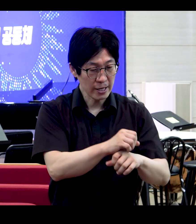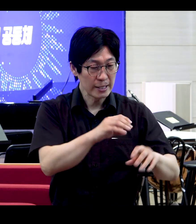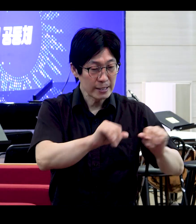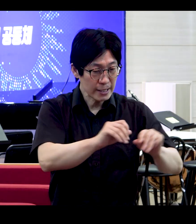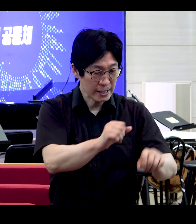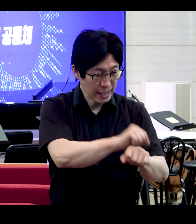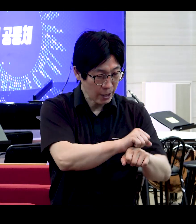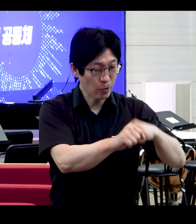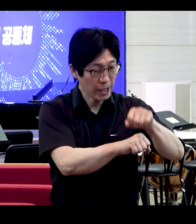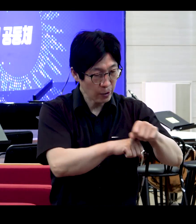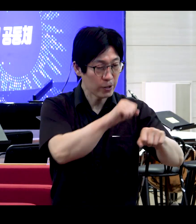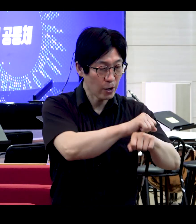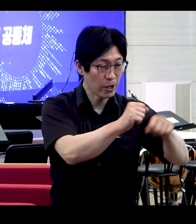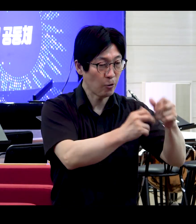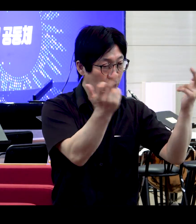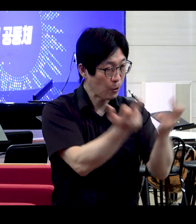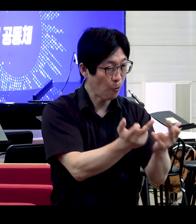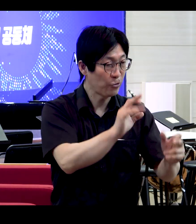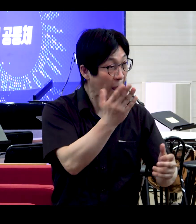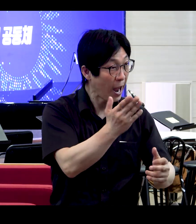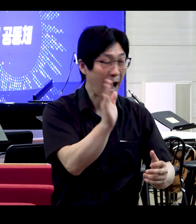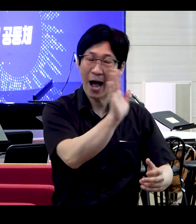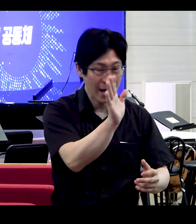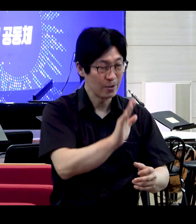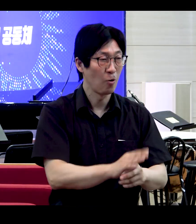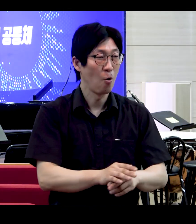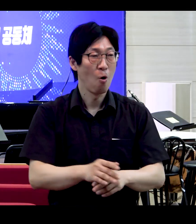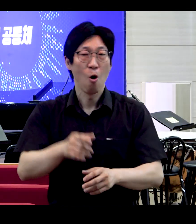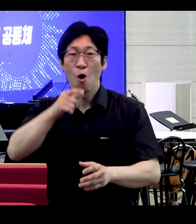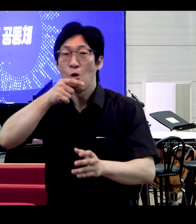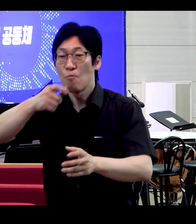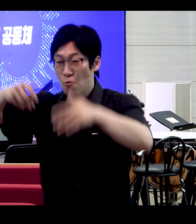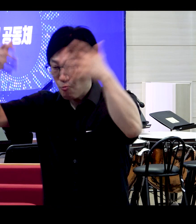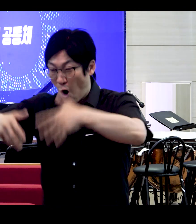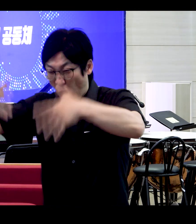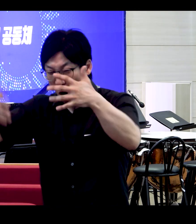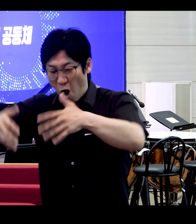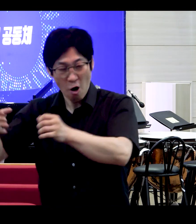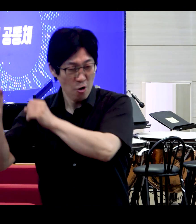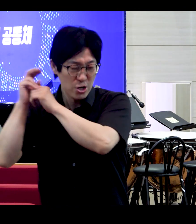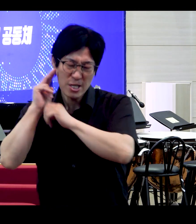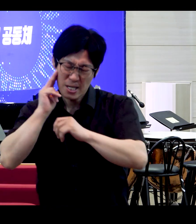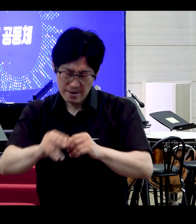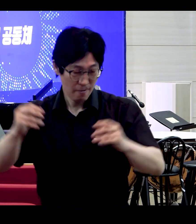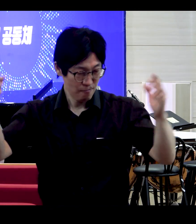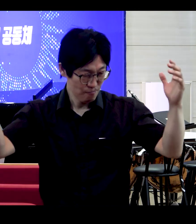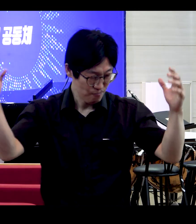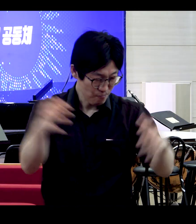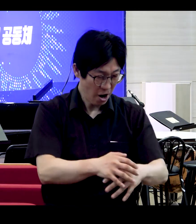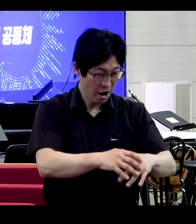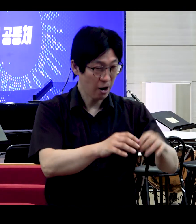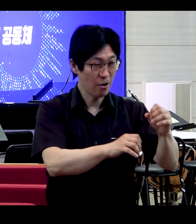홍수 속에서 막 휩쓸려 이쪽으로 확 갔다가 물결이 가니까 또 저쪽으로 확 갔다.